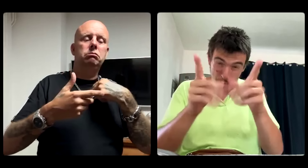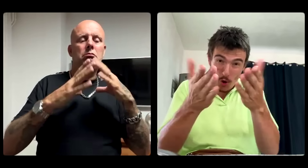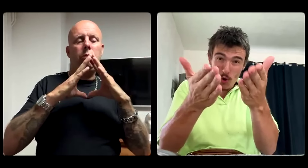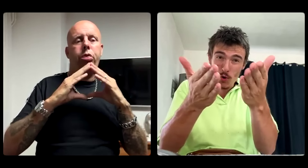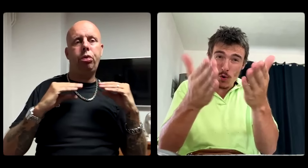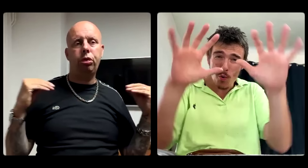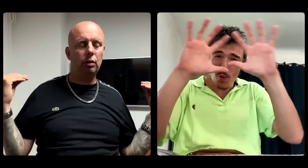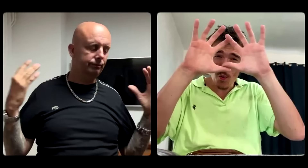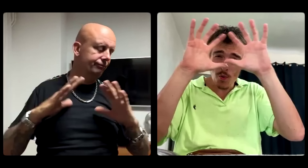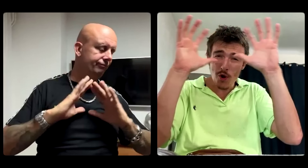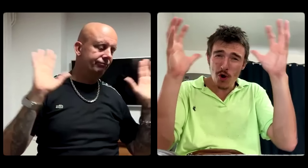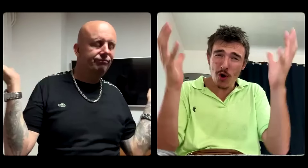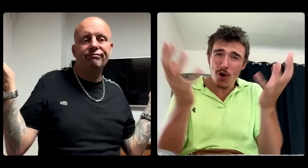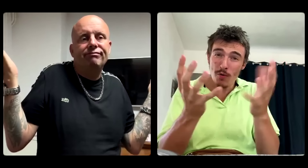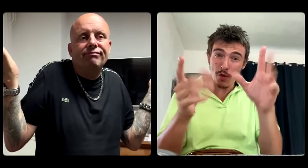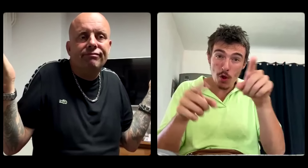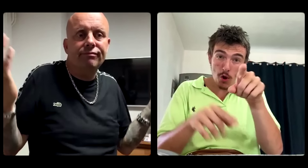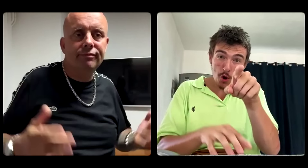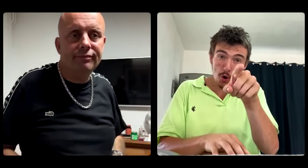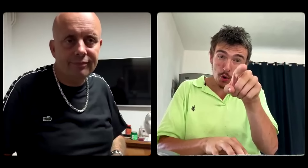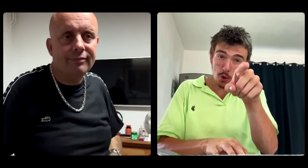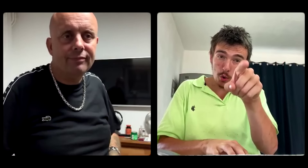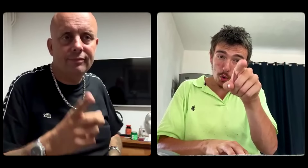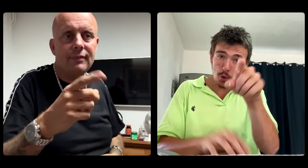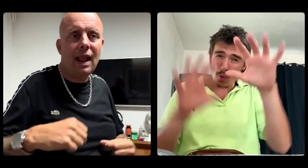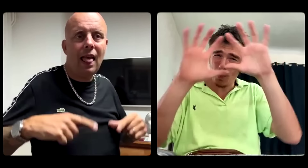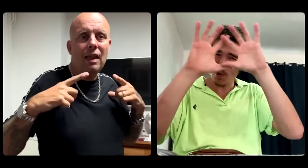Dit was zo moeilijk. Ik vond het niet echt. Ik